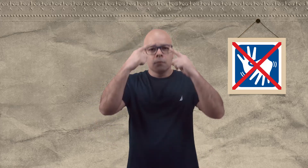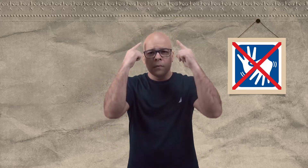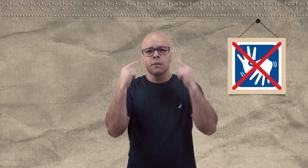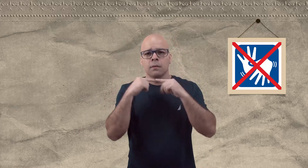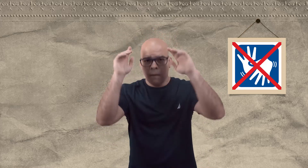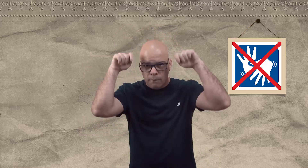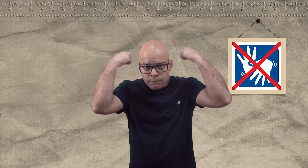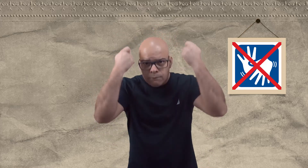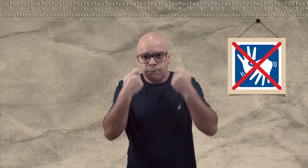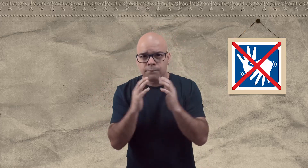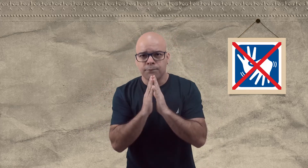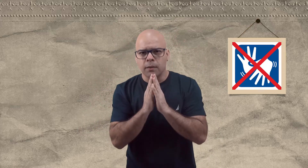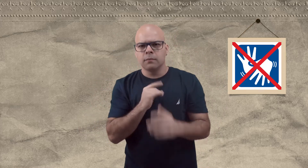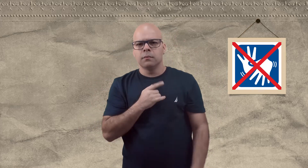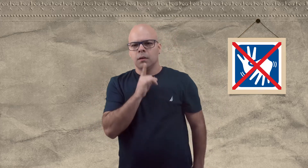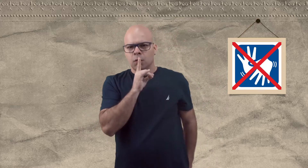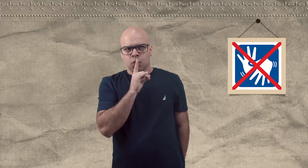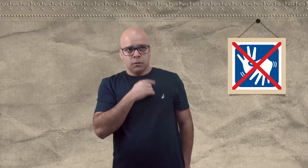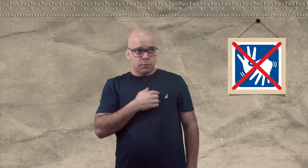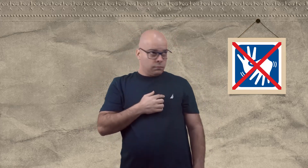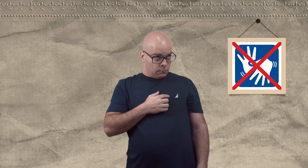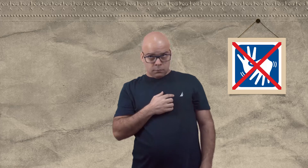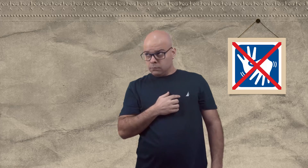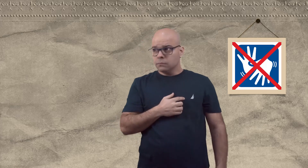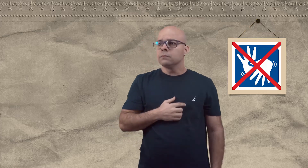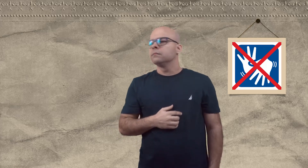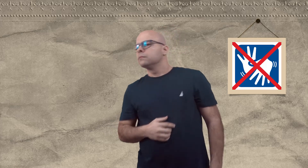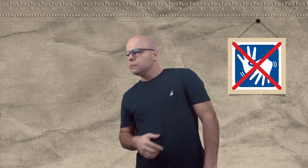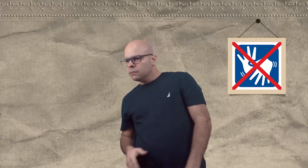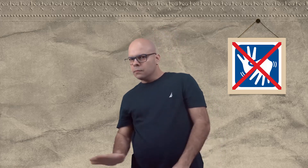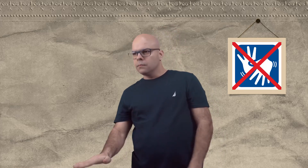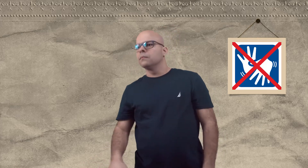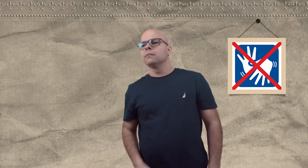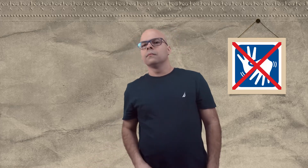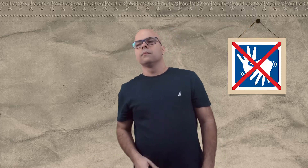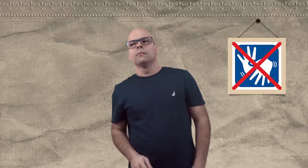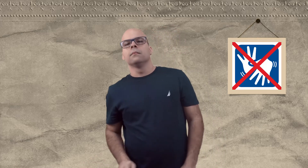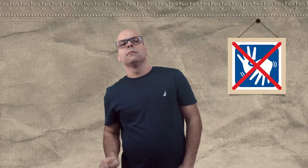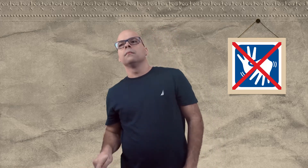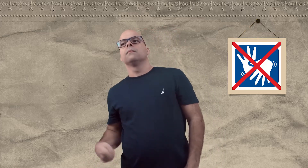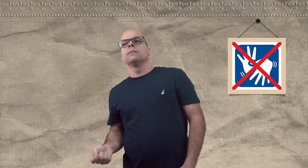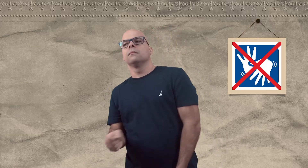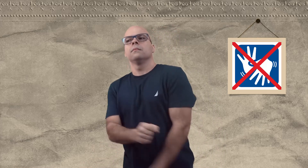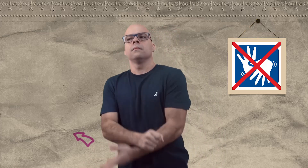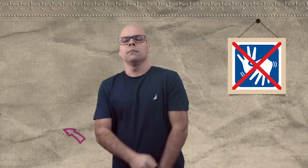então, escondida das freiras que estavam por ali, ela começou a ensinar às suas colegas com sinais. Um